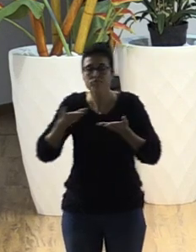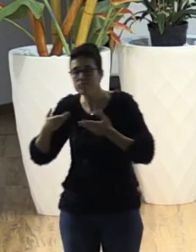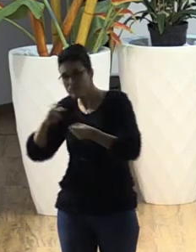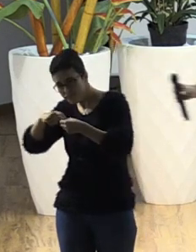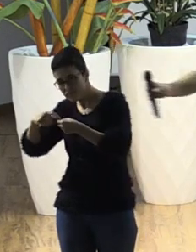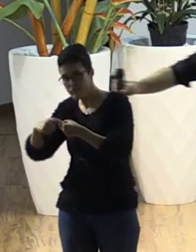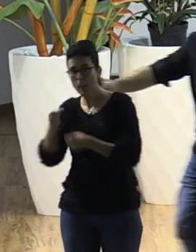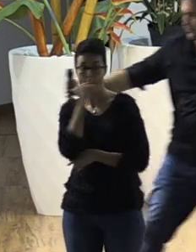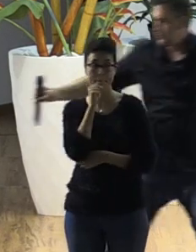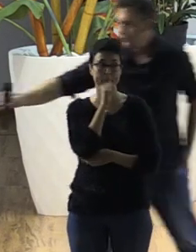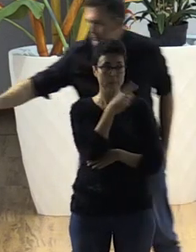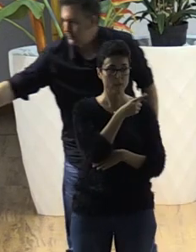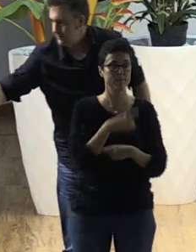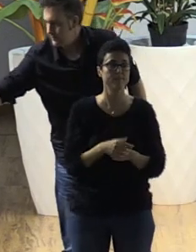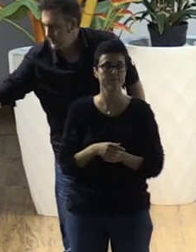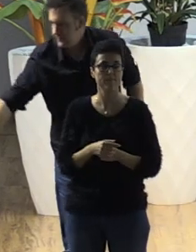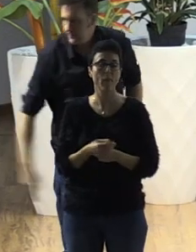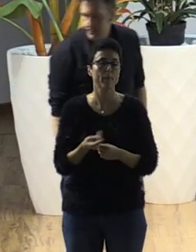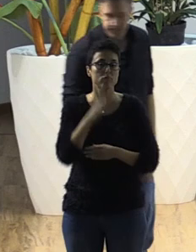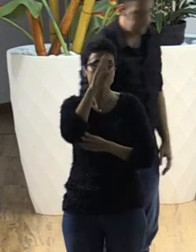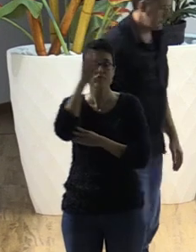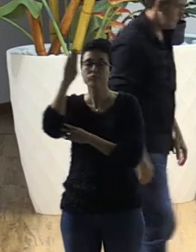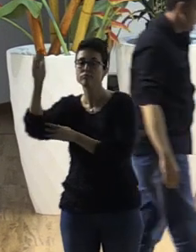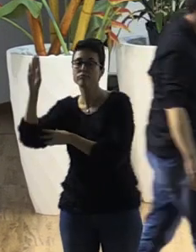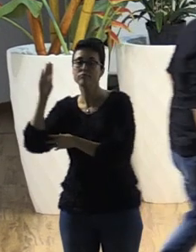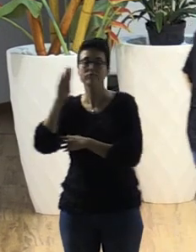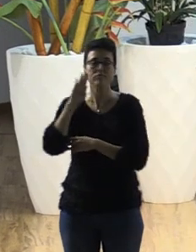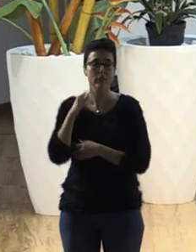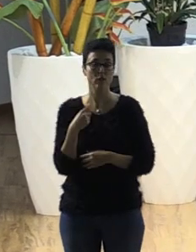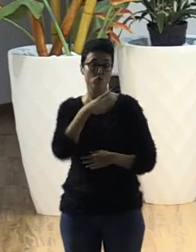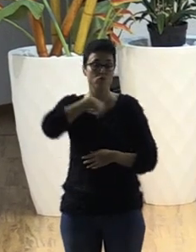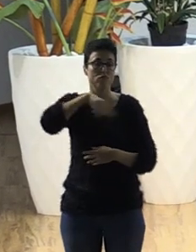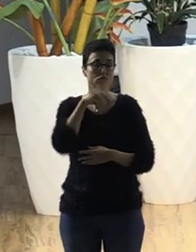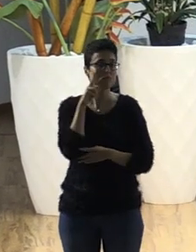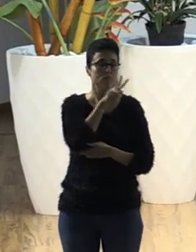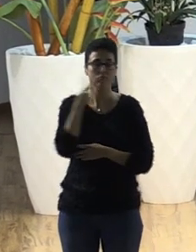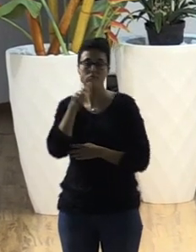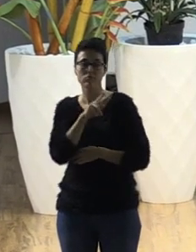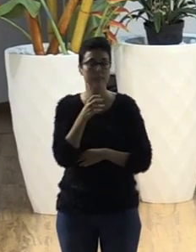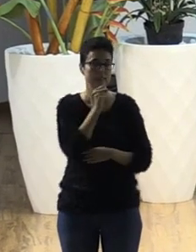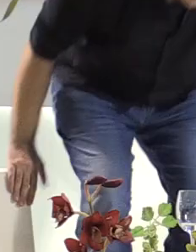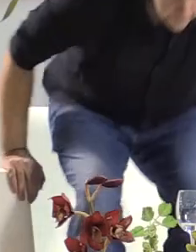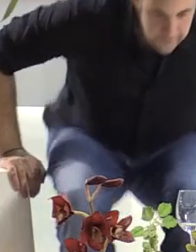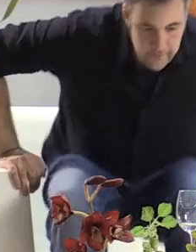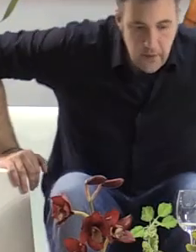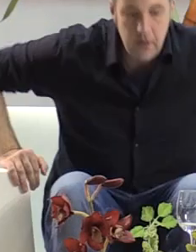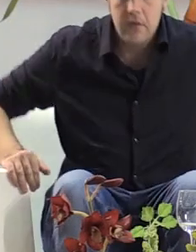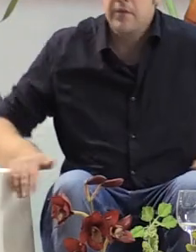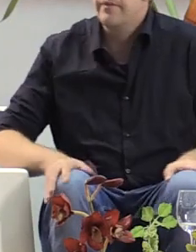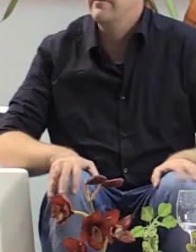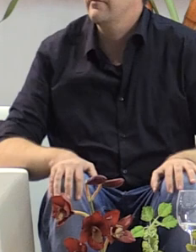Hay aquí un micrófono, ir pidiendo la palabra para que puedan ver y os lo puedan acercar, porque si no nos escuchan y se